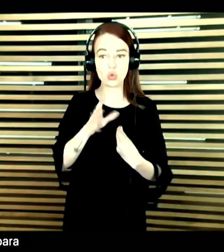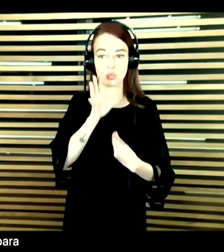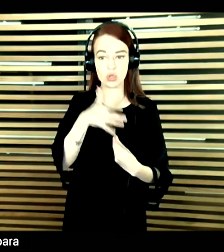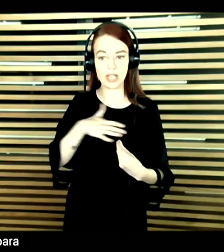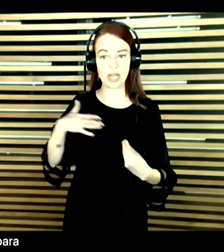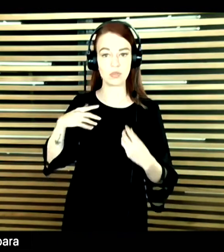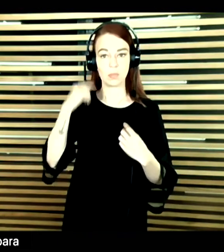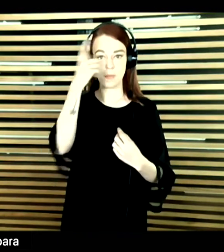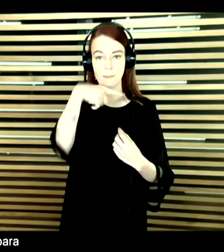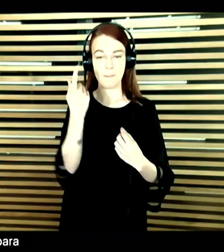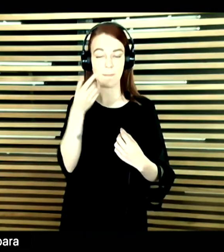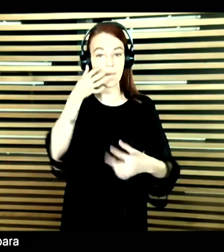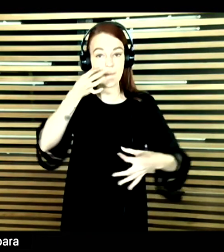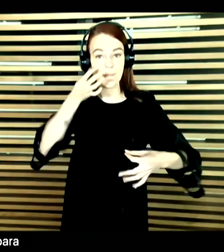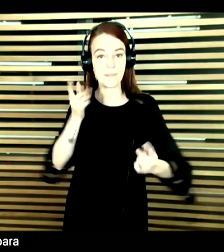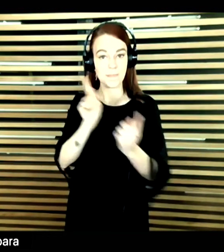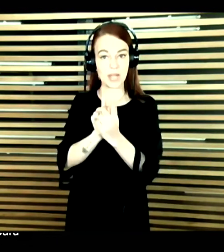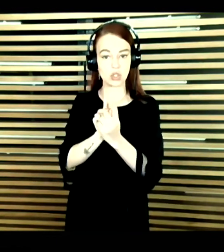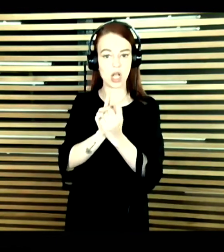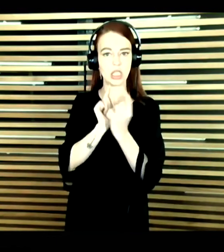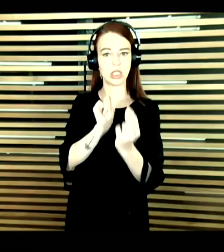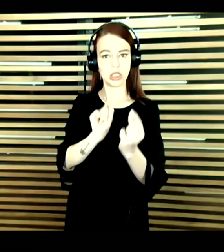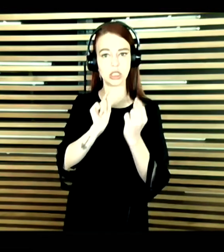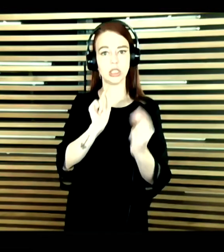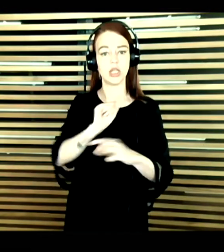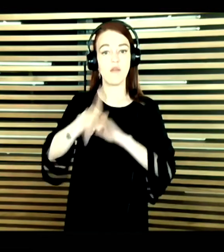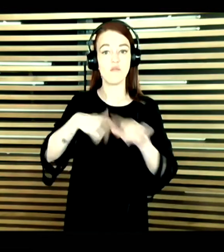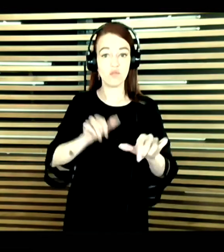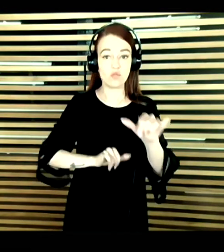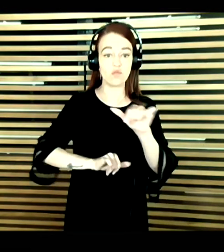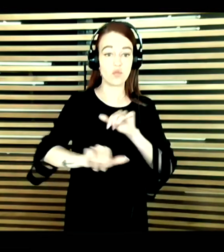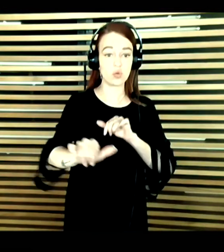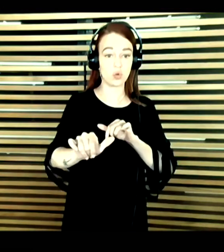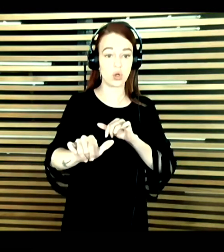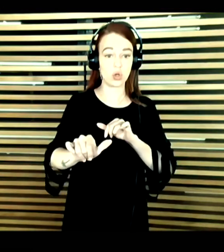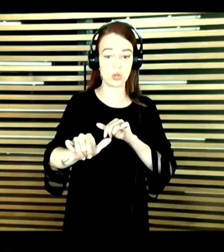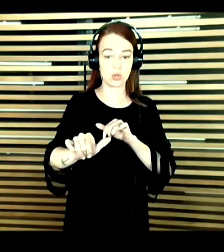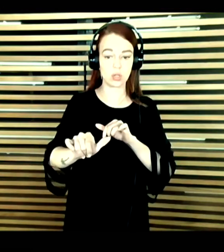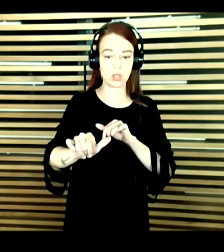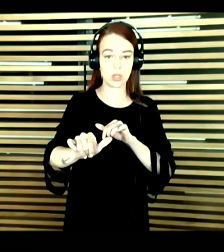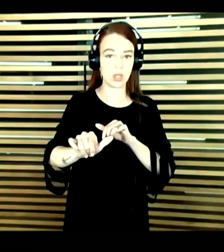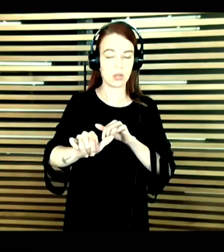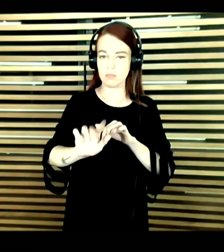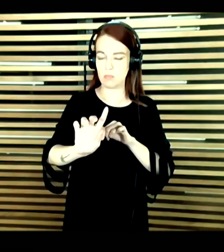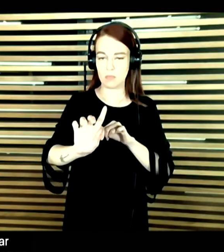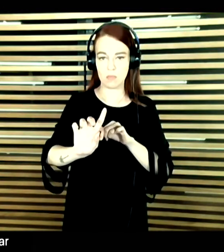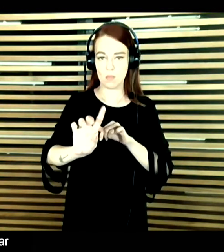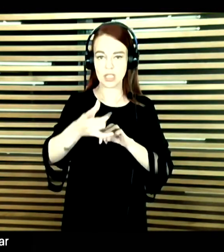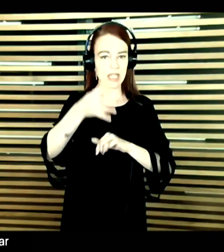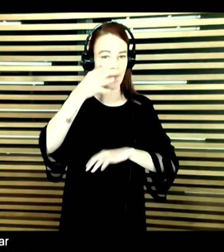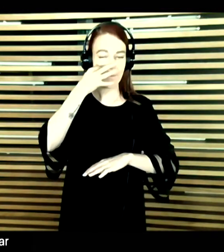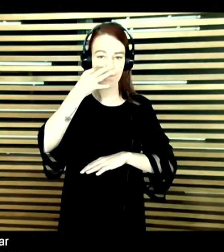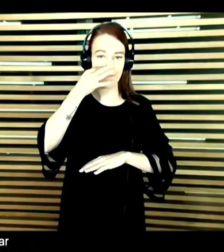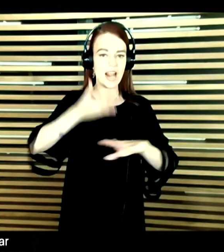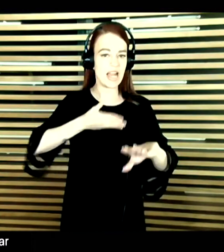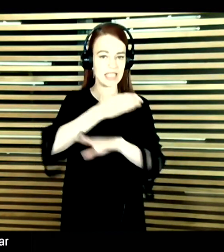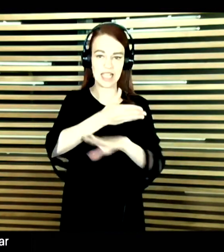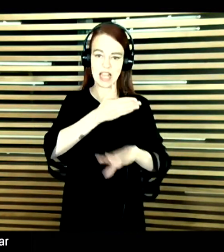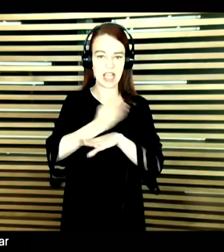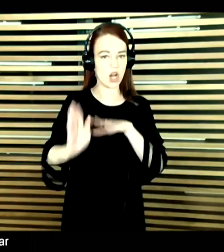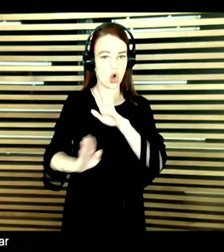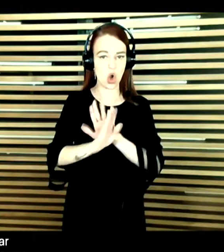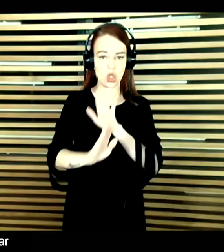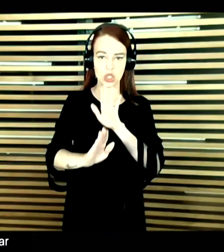persona, en futuras ediciones de las jornadas vamos a combinar el formato presencial de ponentes y participantes con